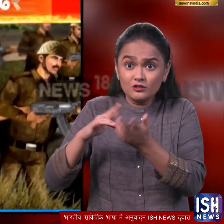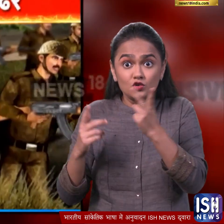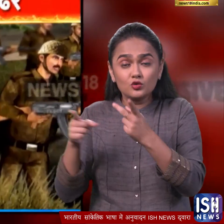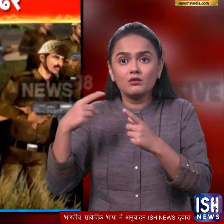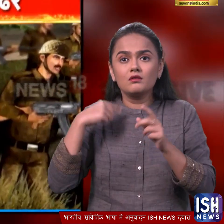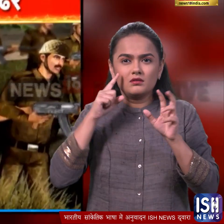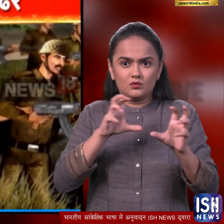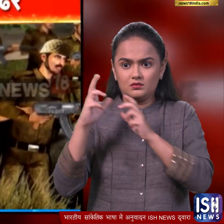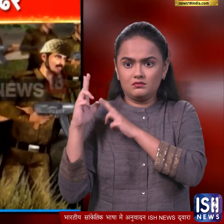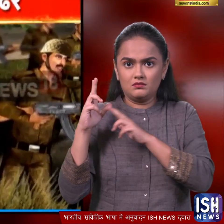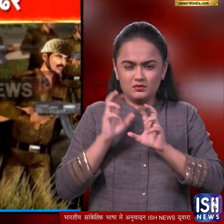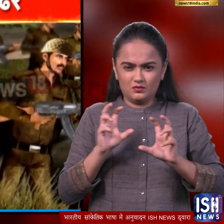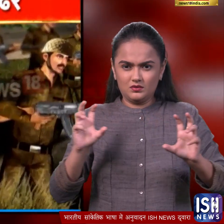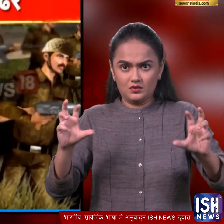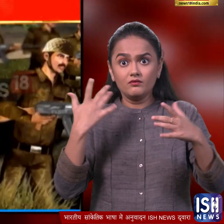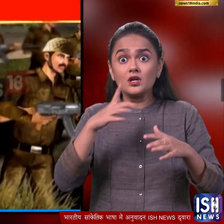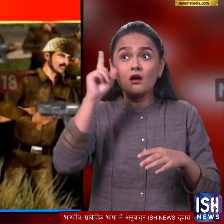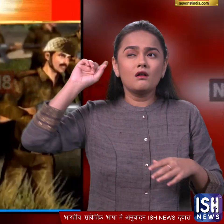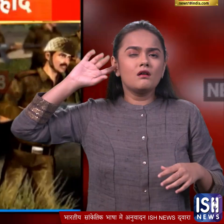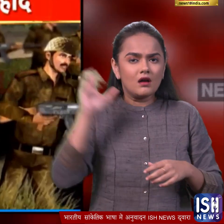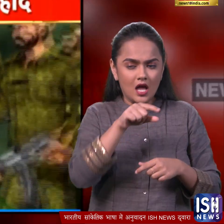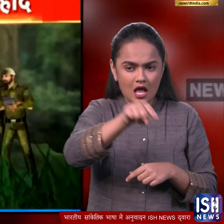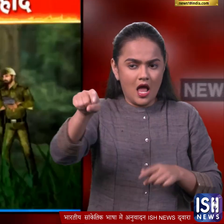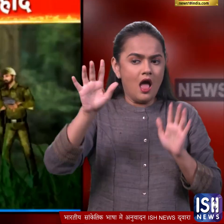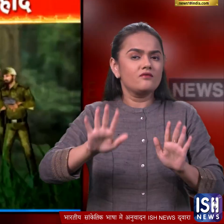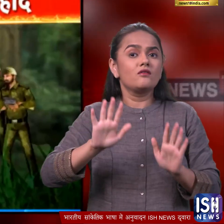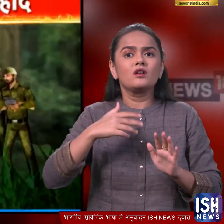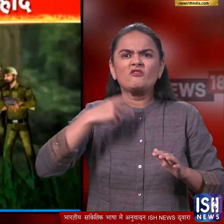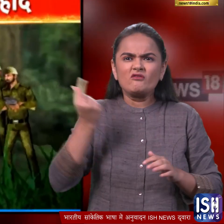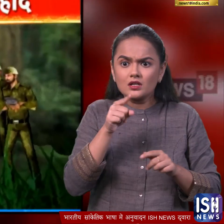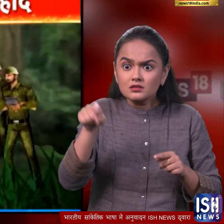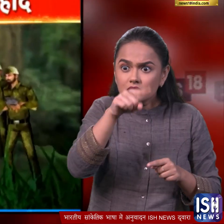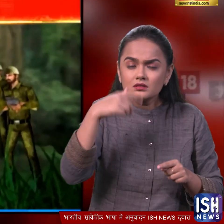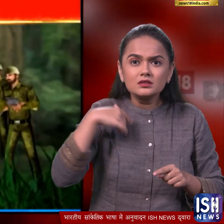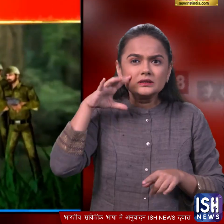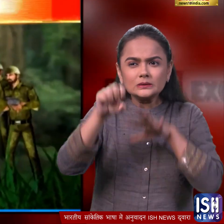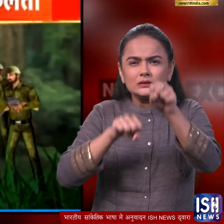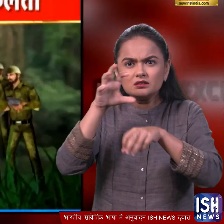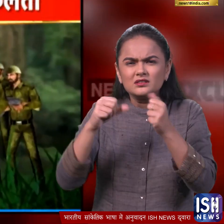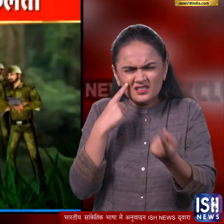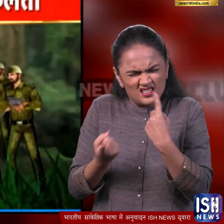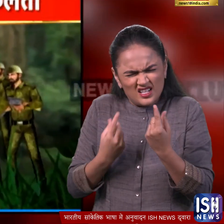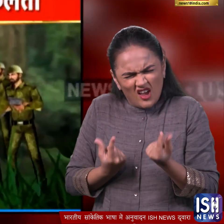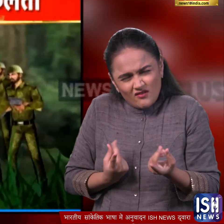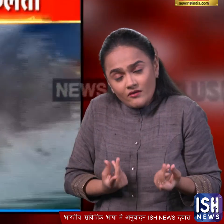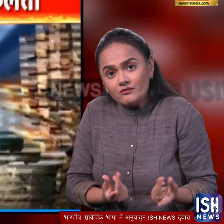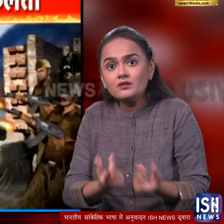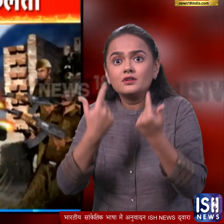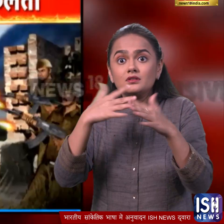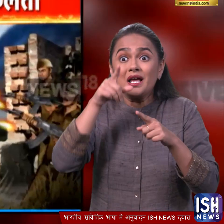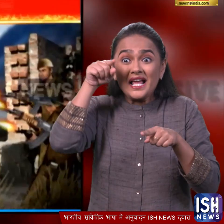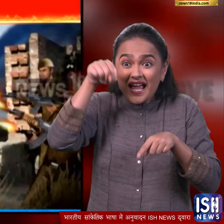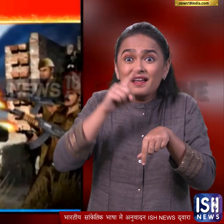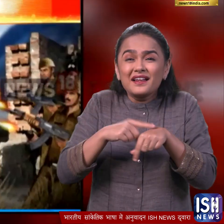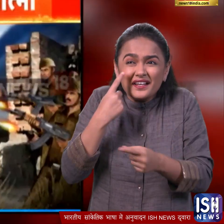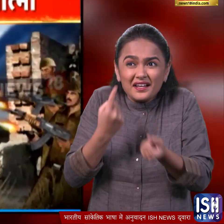दोनों जगहों पर सुरक्षा बल को आतंकियों की मौजूदगी की सूचना मिली थी, जिसके बाद उन इलाकों को घेर लिया गया और तलाशी अभियान तेज कर दिया गया। इसी